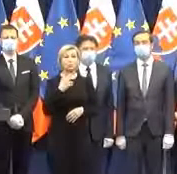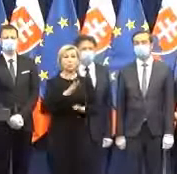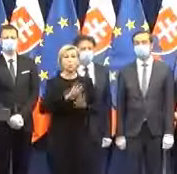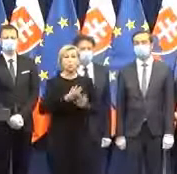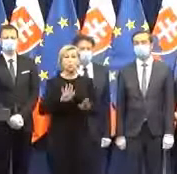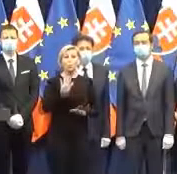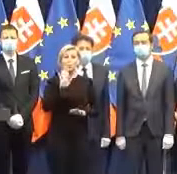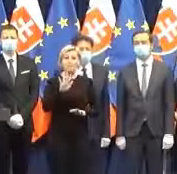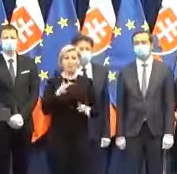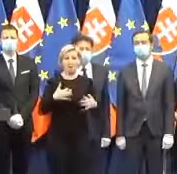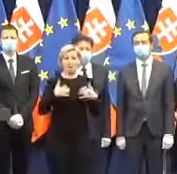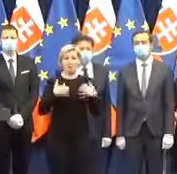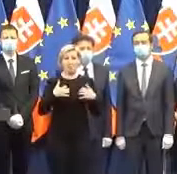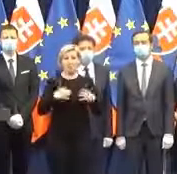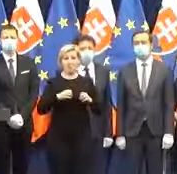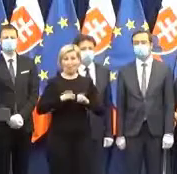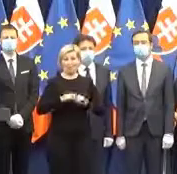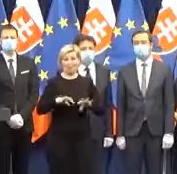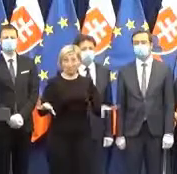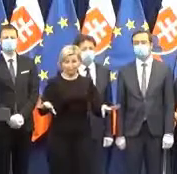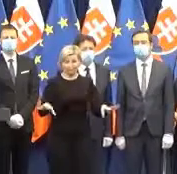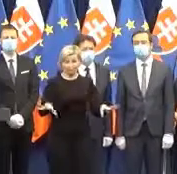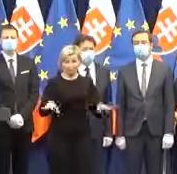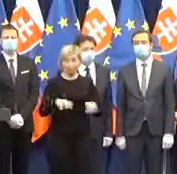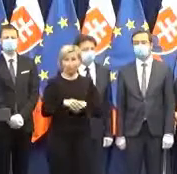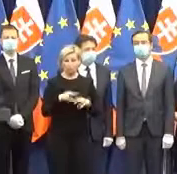Je to dramatický nárast voči predošlým dňom.